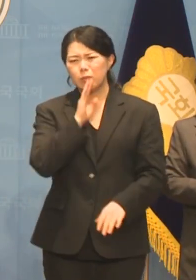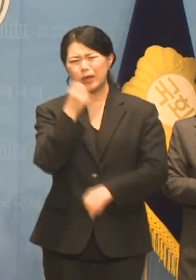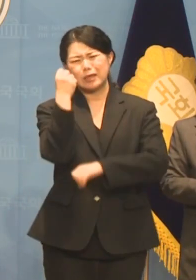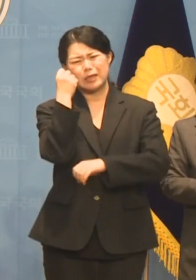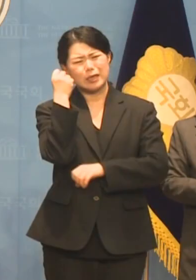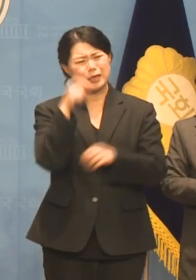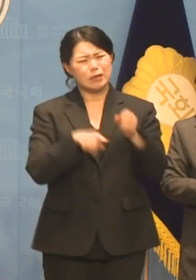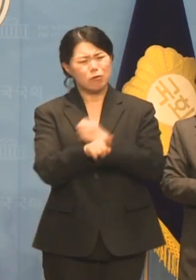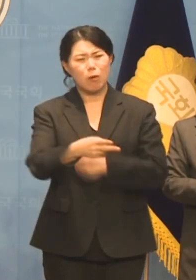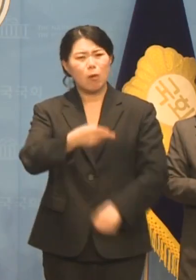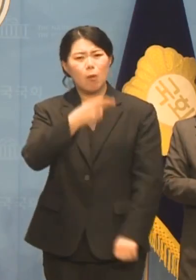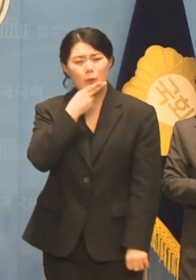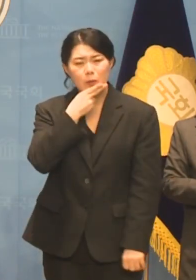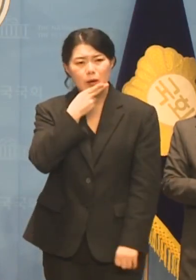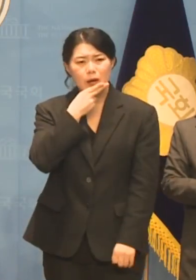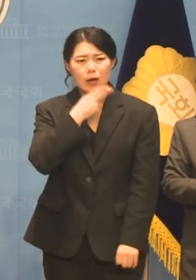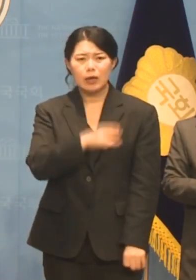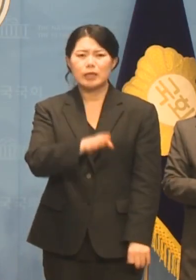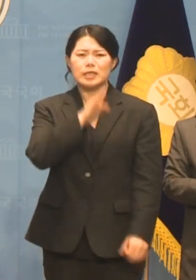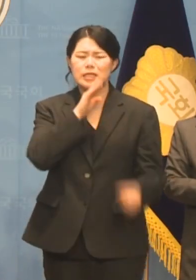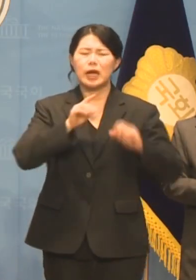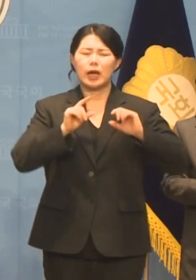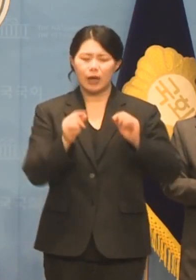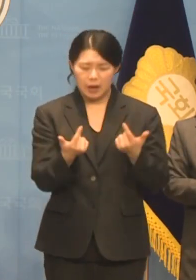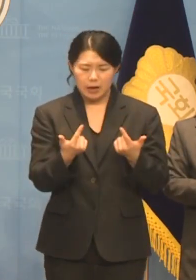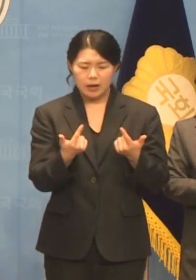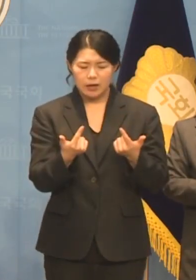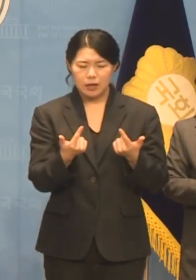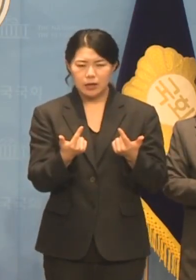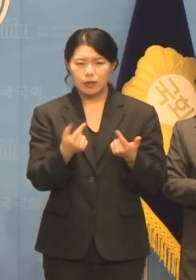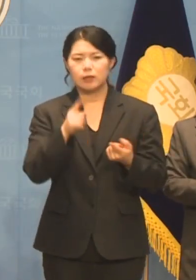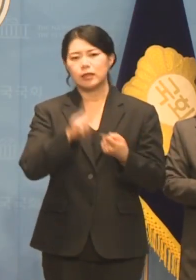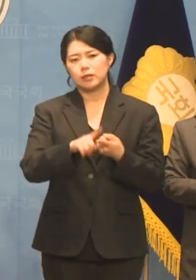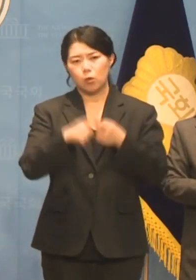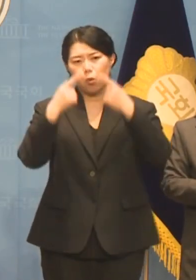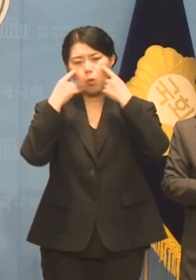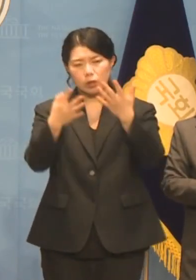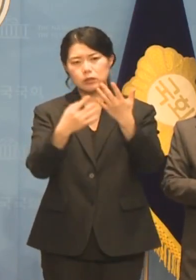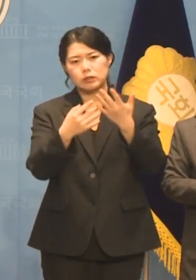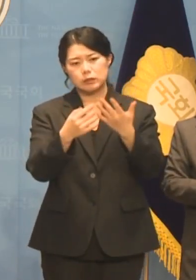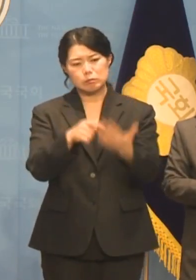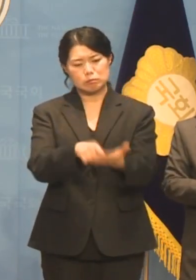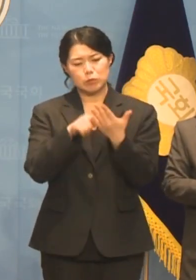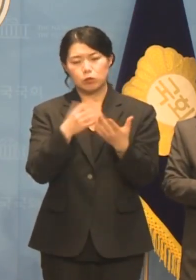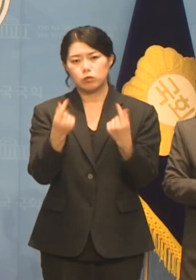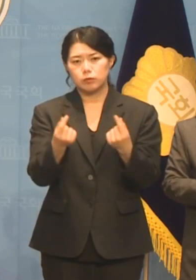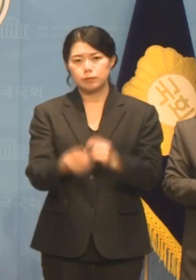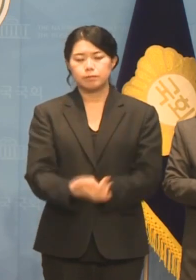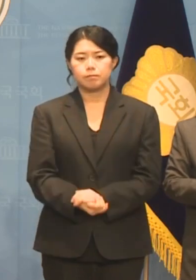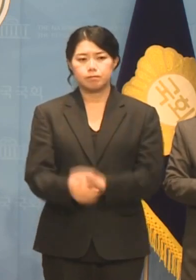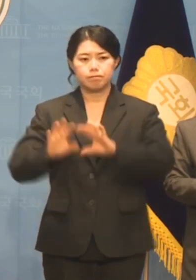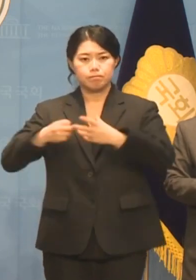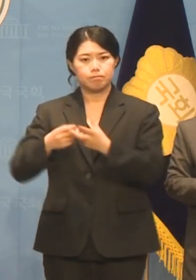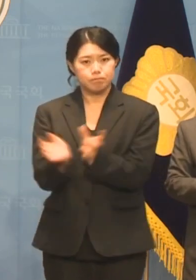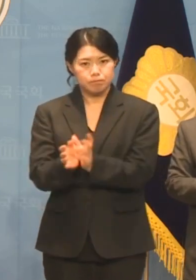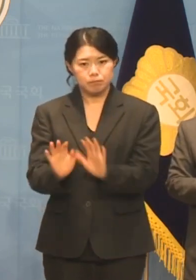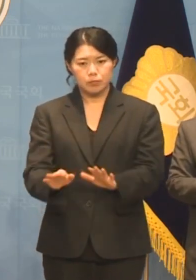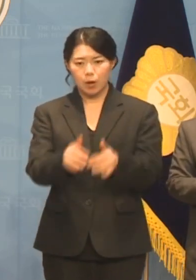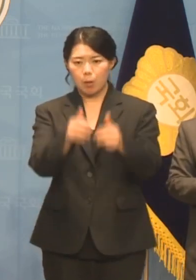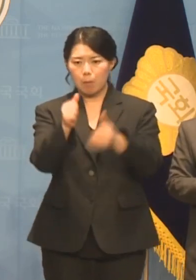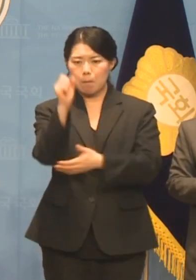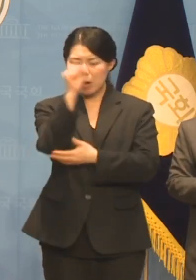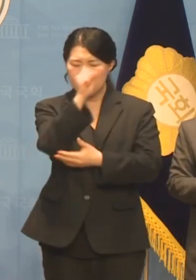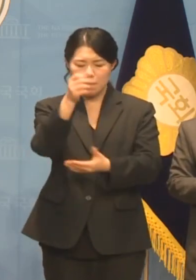근거가 없는 사실이 아닌 사실이라는 것이 명백히 드러나고 있습니다. 국민의힘은 즉각 사법부